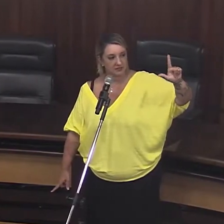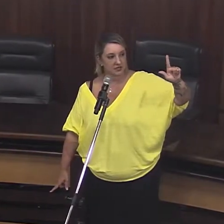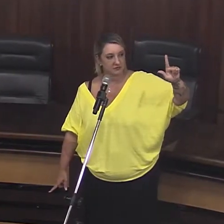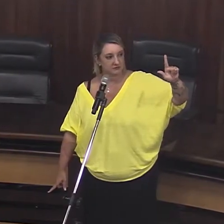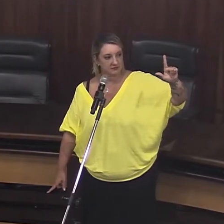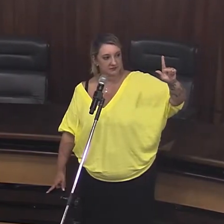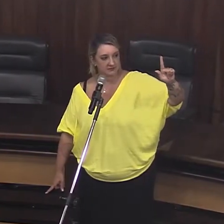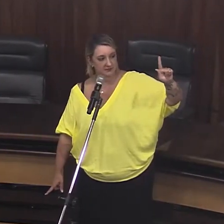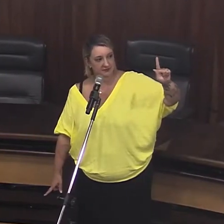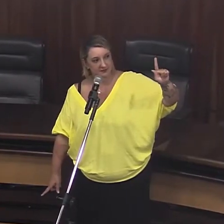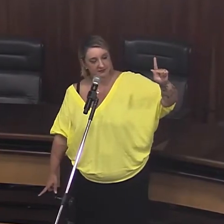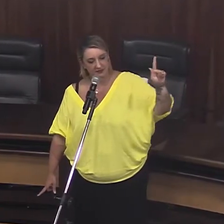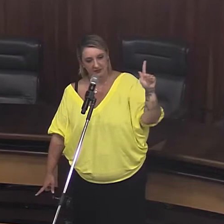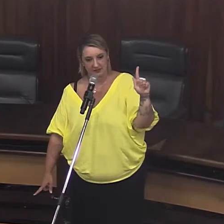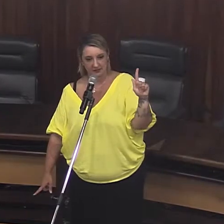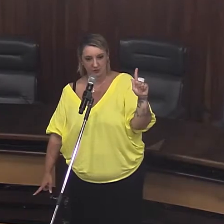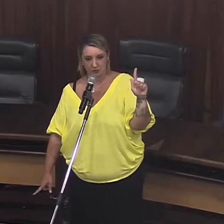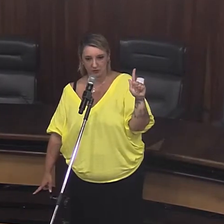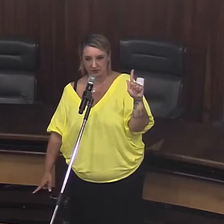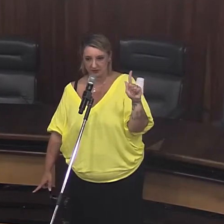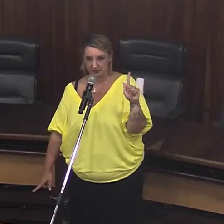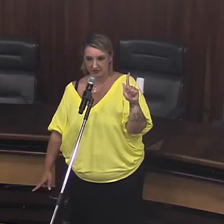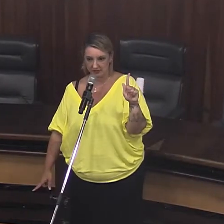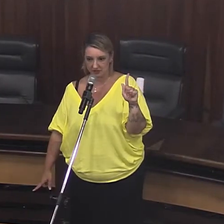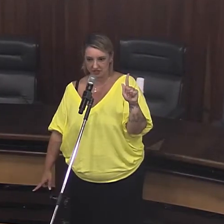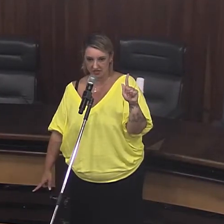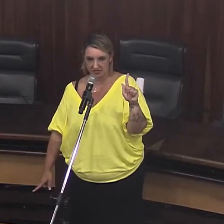Não. Colou. G.